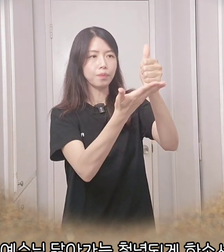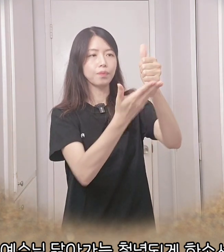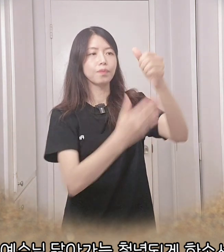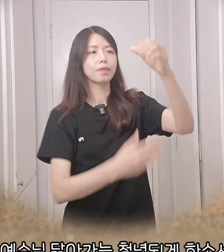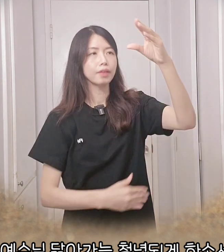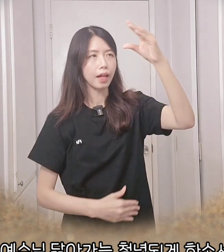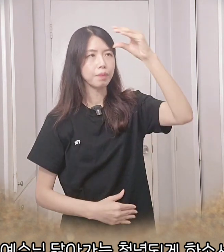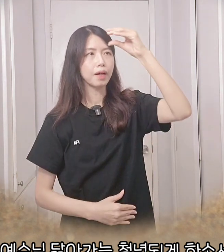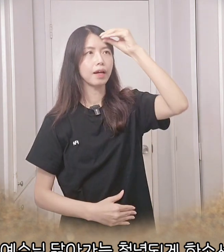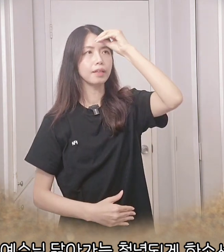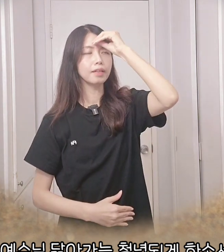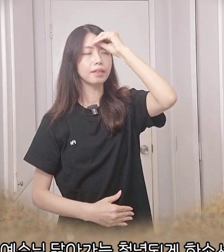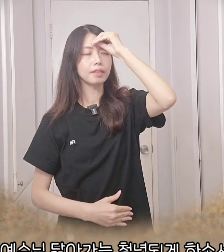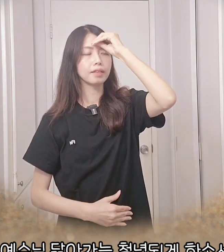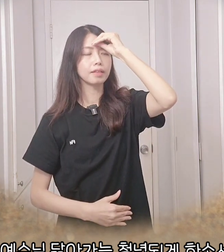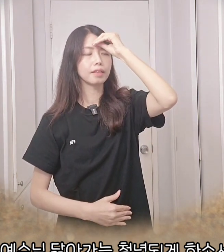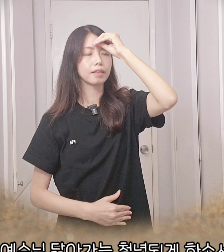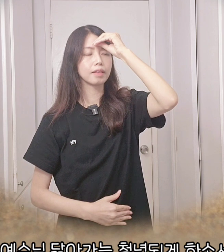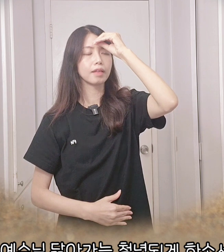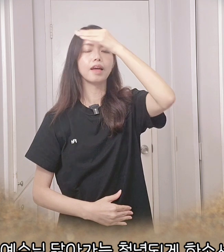예수님 닮아가는